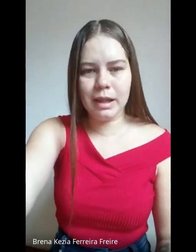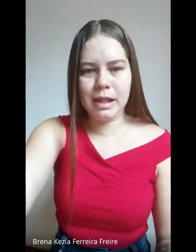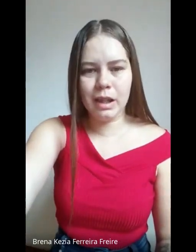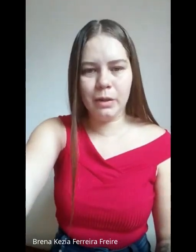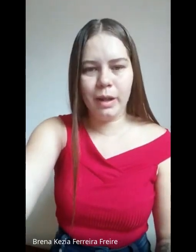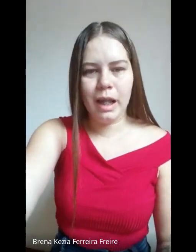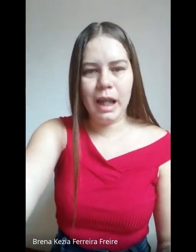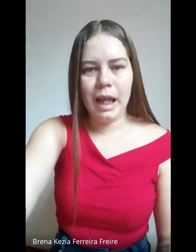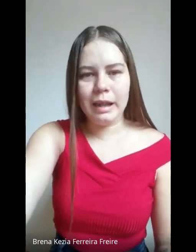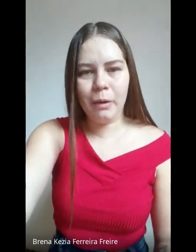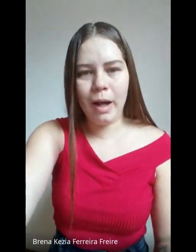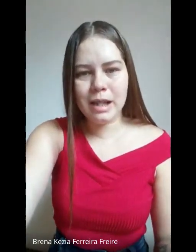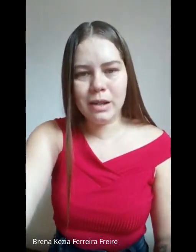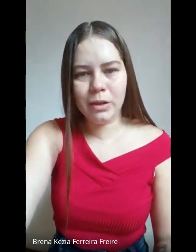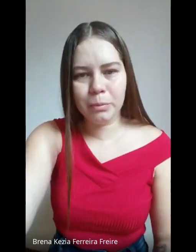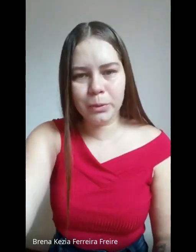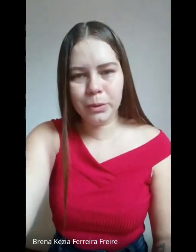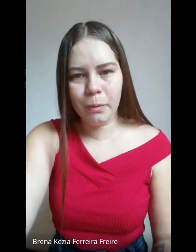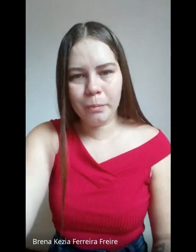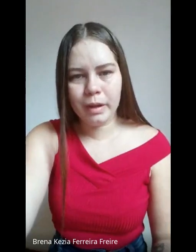atenção que quase todo mundo, né,